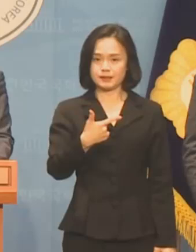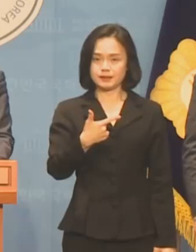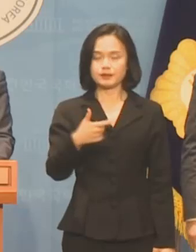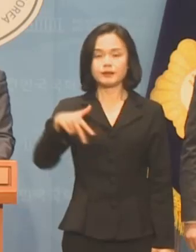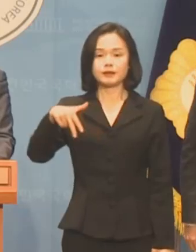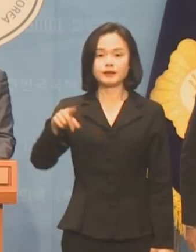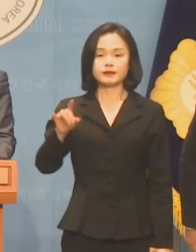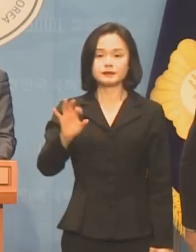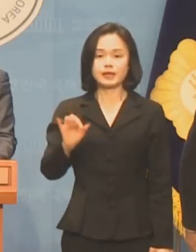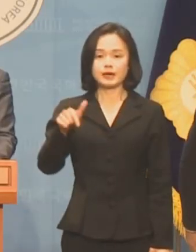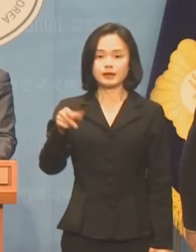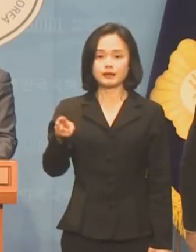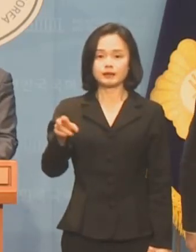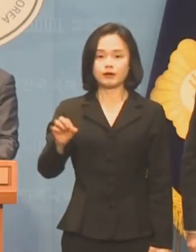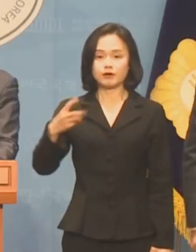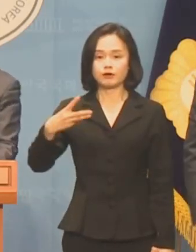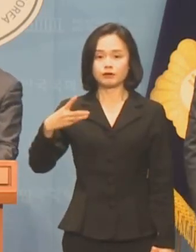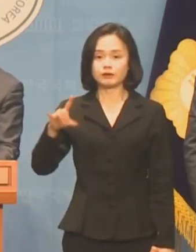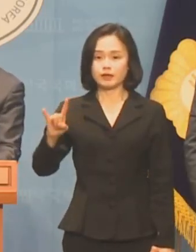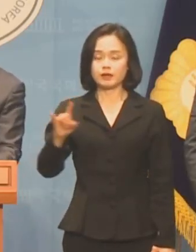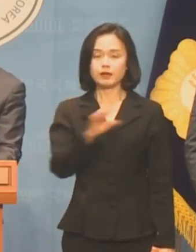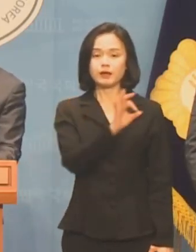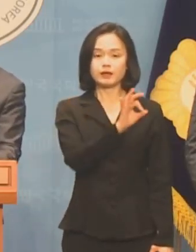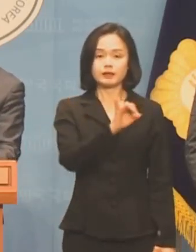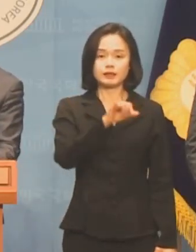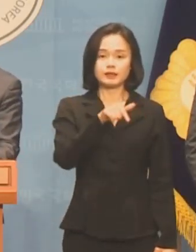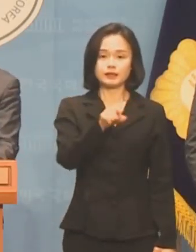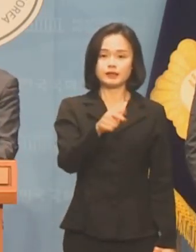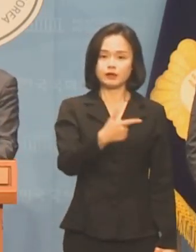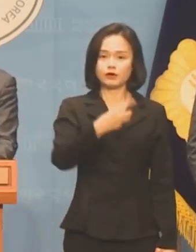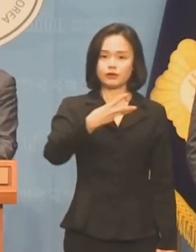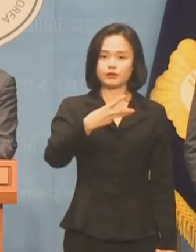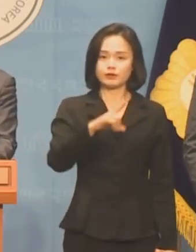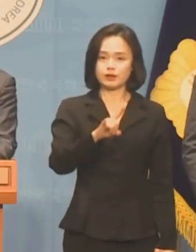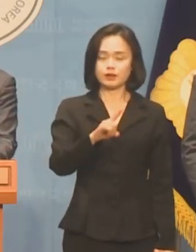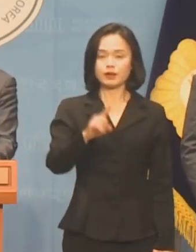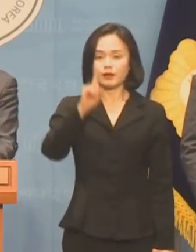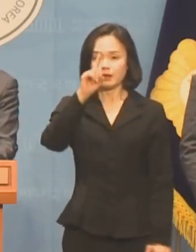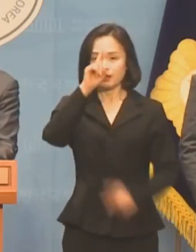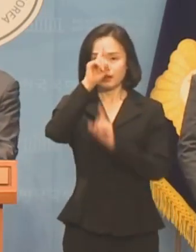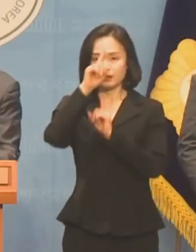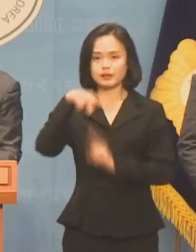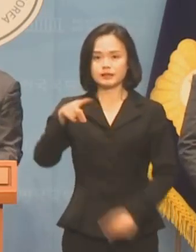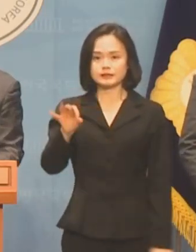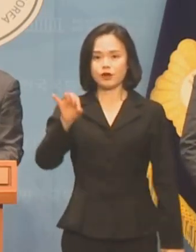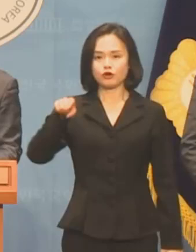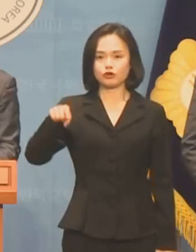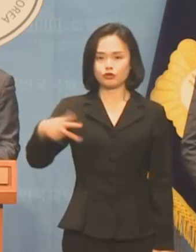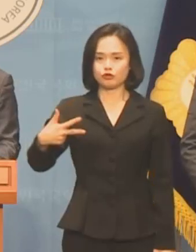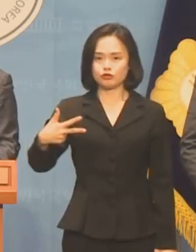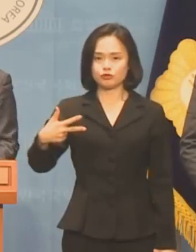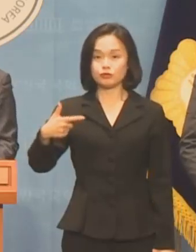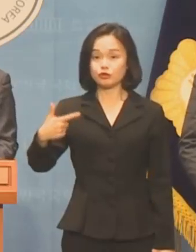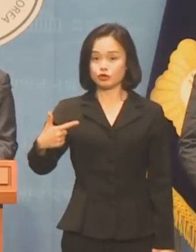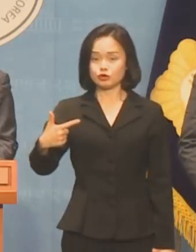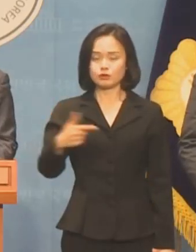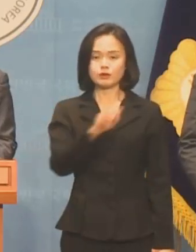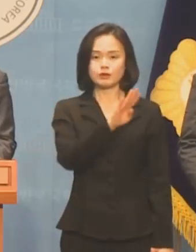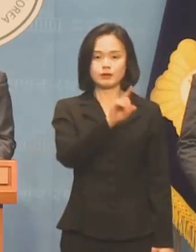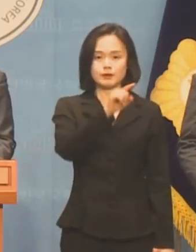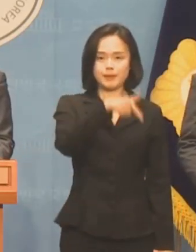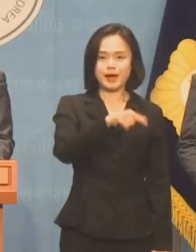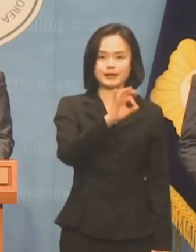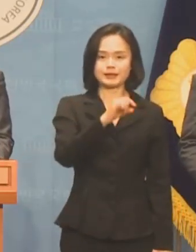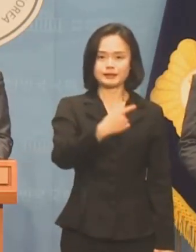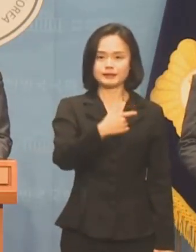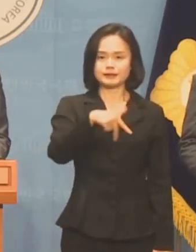장경태 의원님 오셨습니다. 이건태 의원님 오셨습니다. 이성윤 의원님이십니다. 조국혁신당 박은정